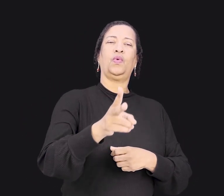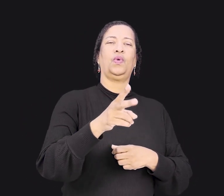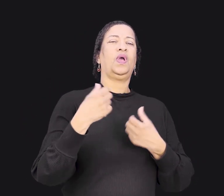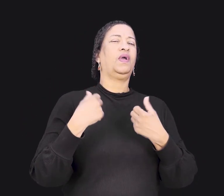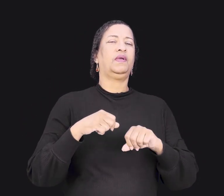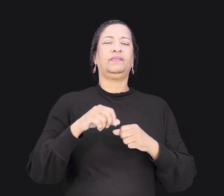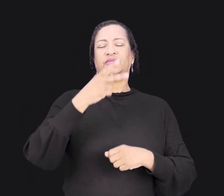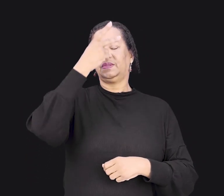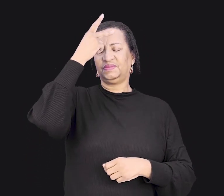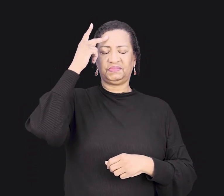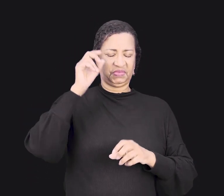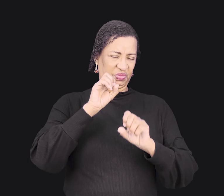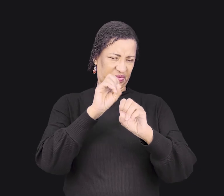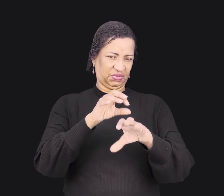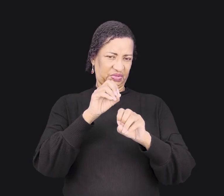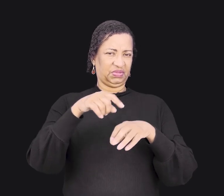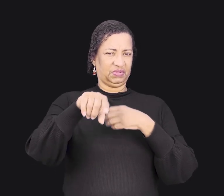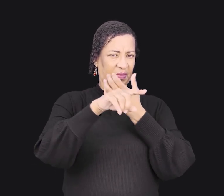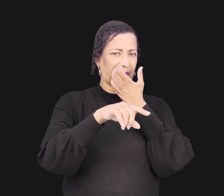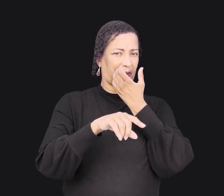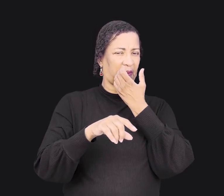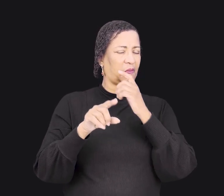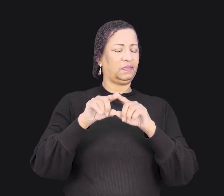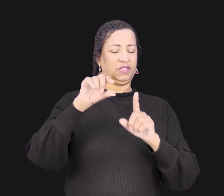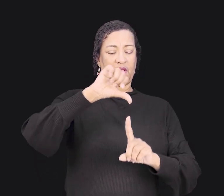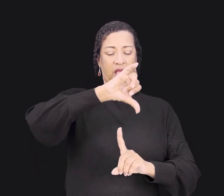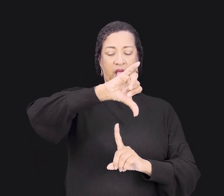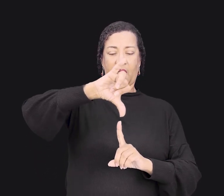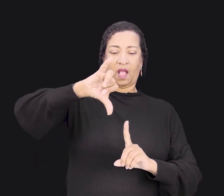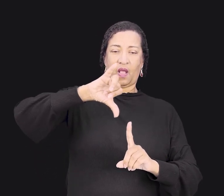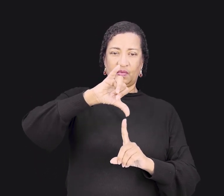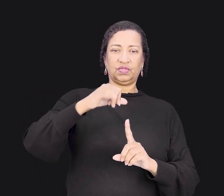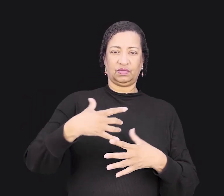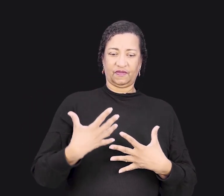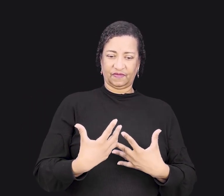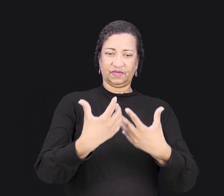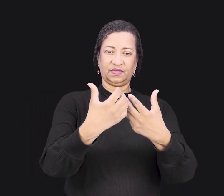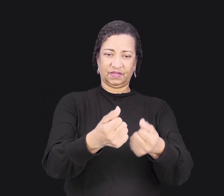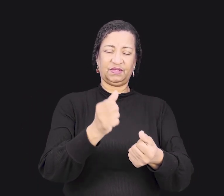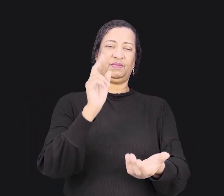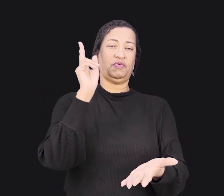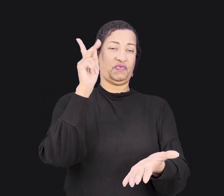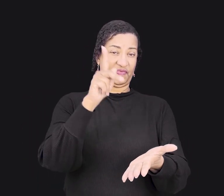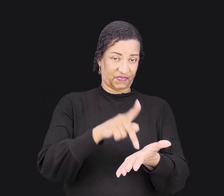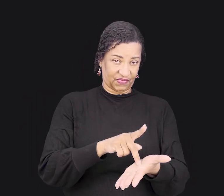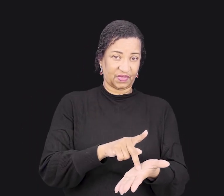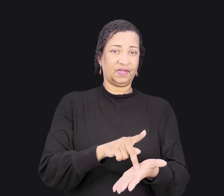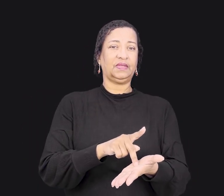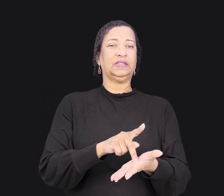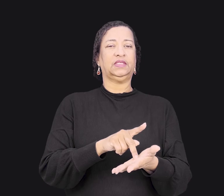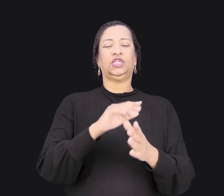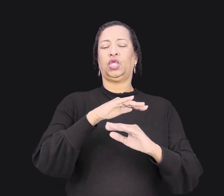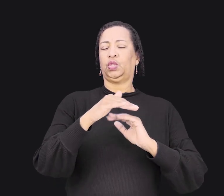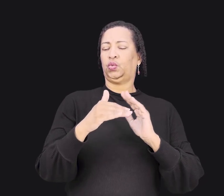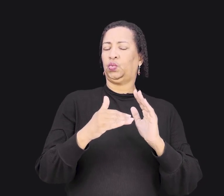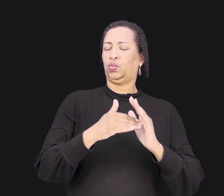ensine, mas, como a unção dele recebida, que é verdadeira e não falsa, os ensina, acerca de todas essas